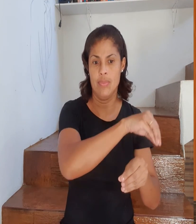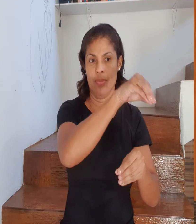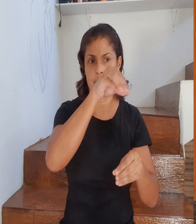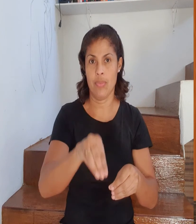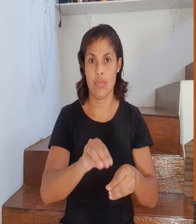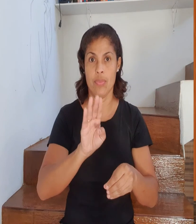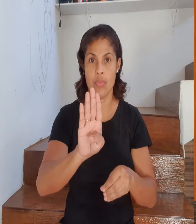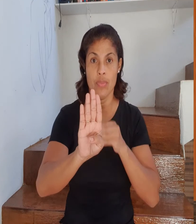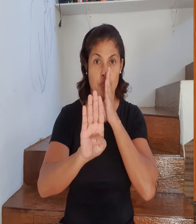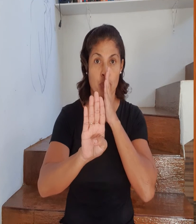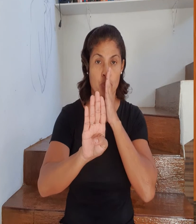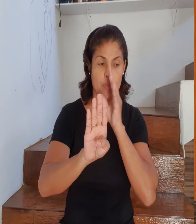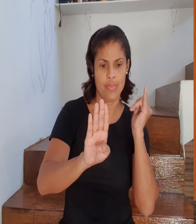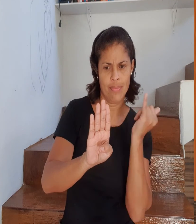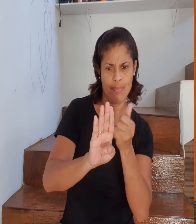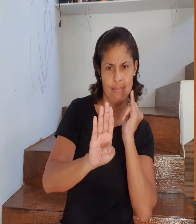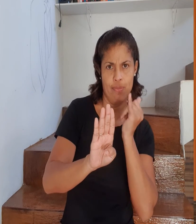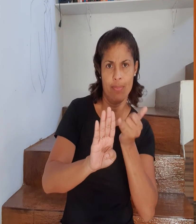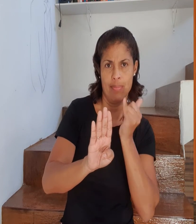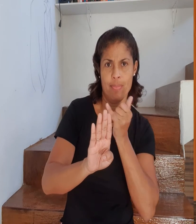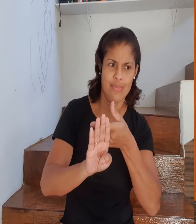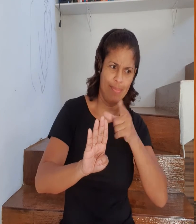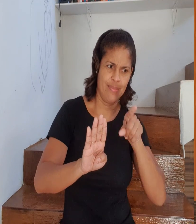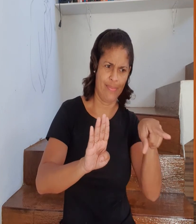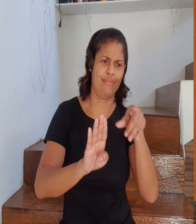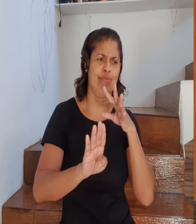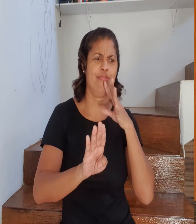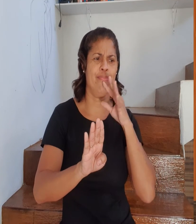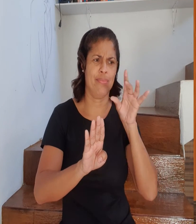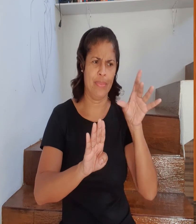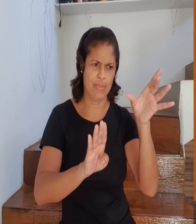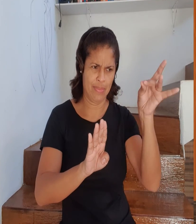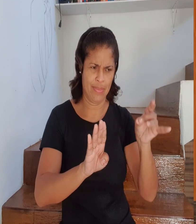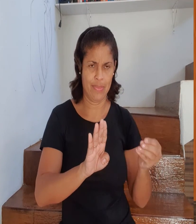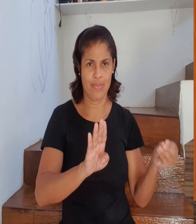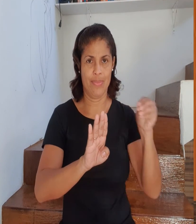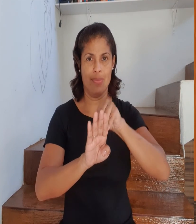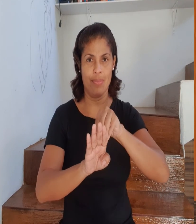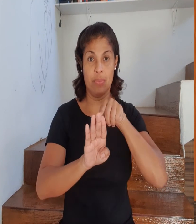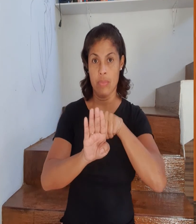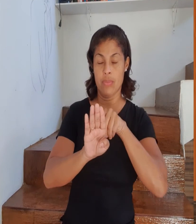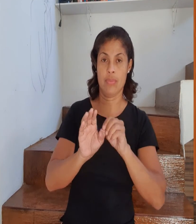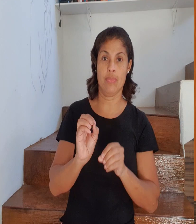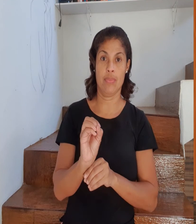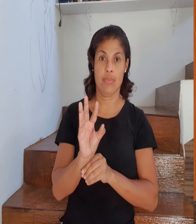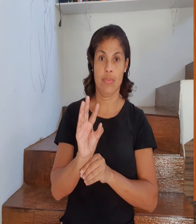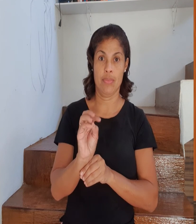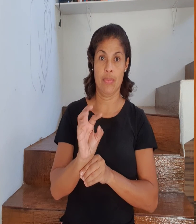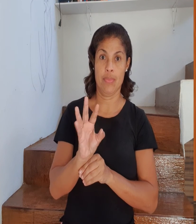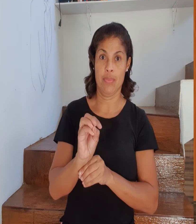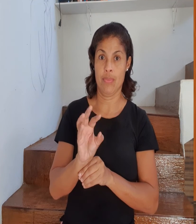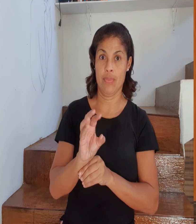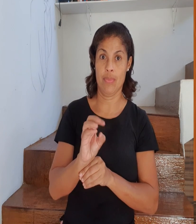a um linfócito B inativo as informações referentes ao antígeno. Este linfócito